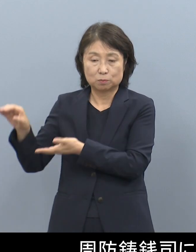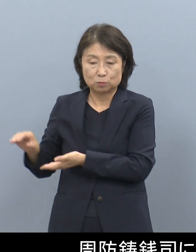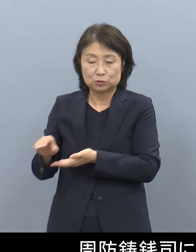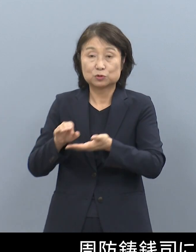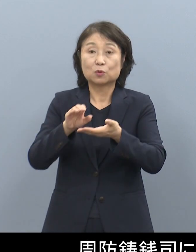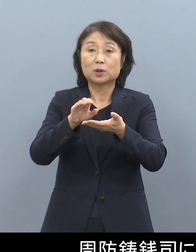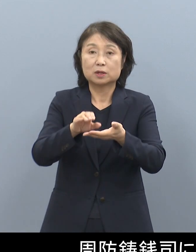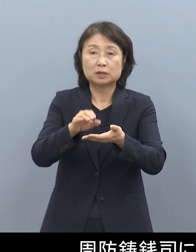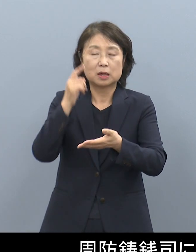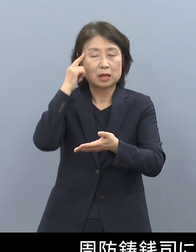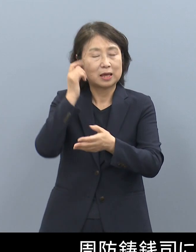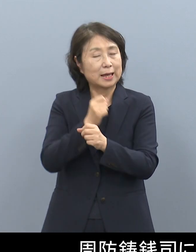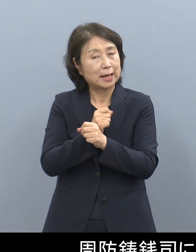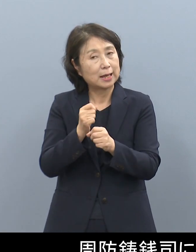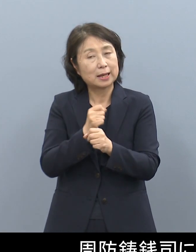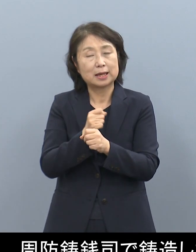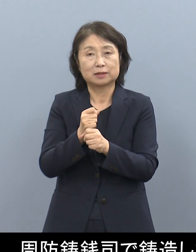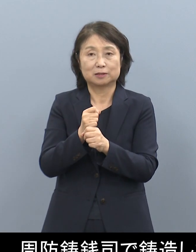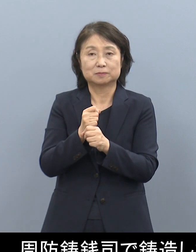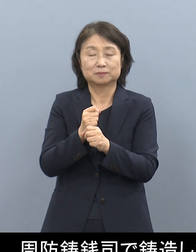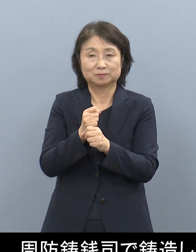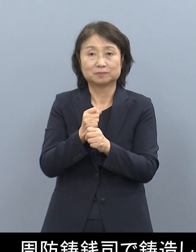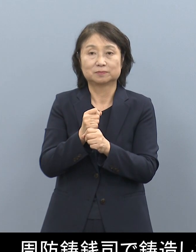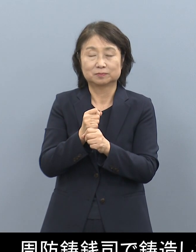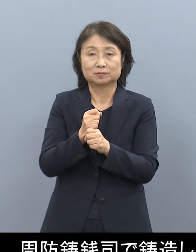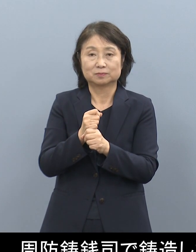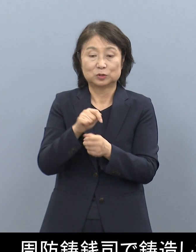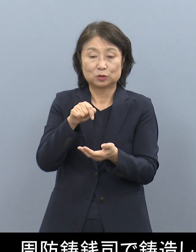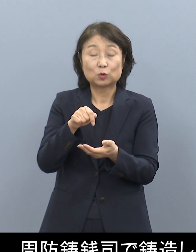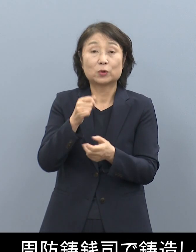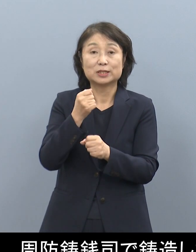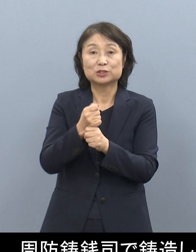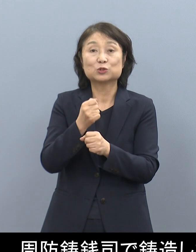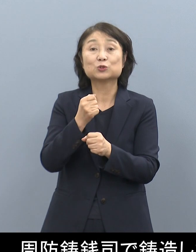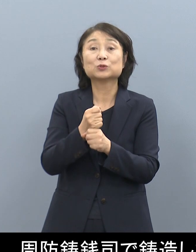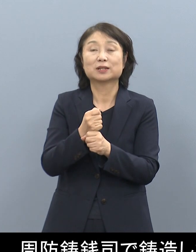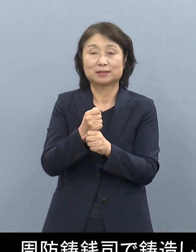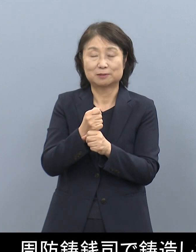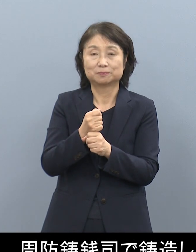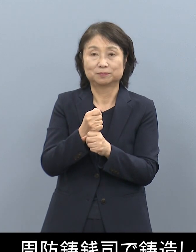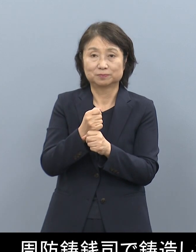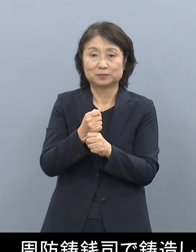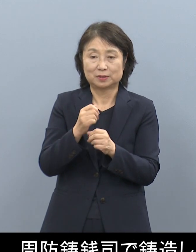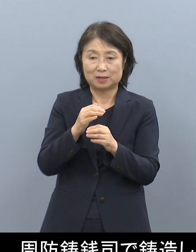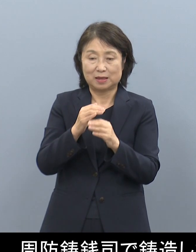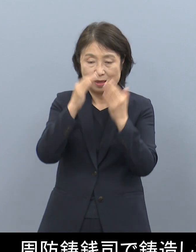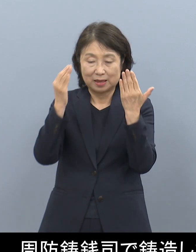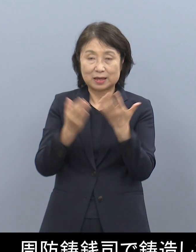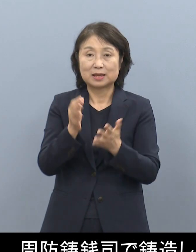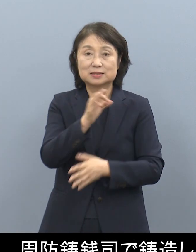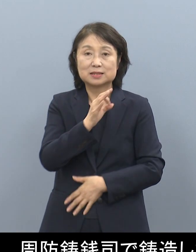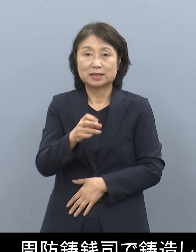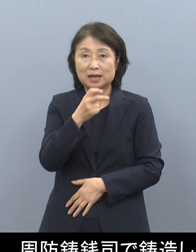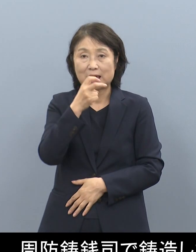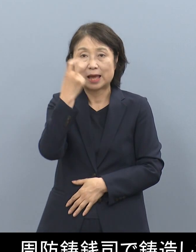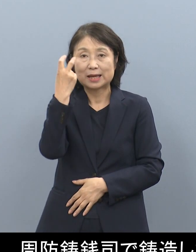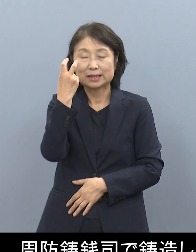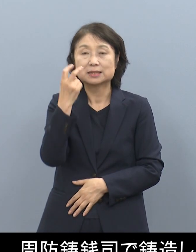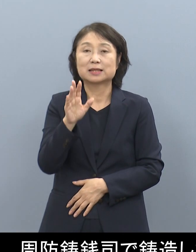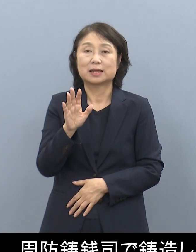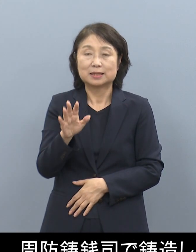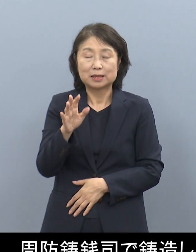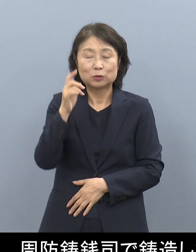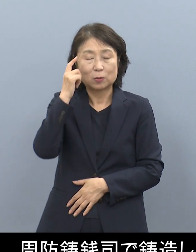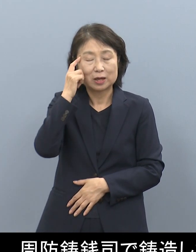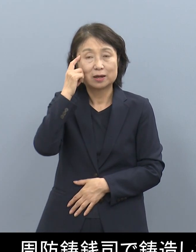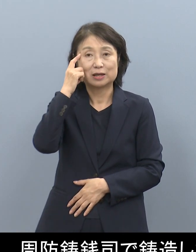ち込まれたとは考えにくく、周防の樹泉市で鋳造した完成品が見つかったと考える方が